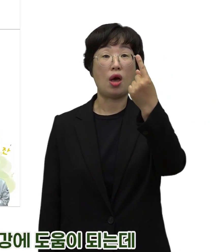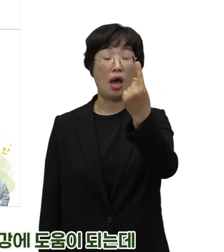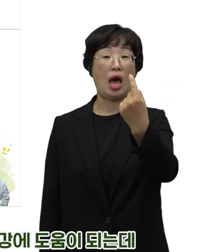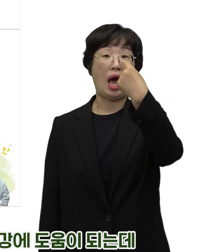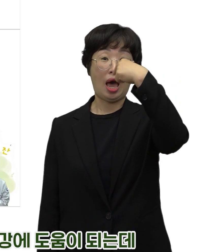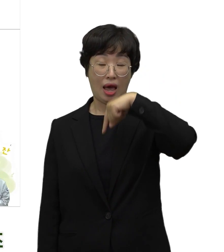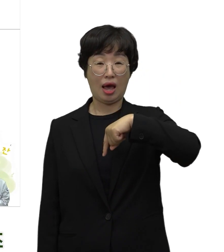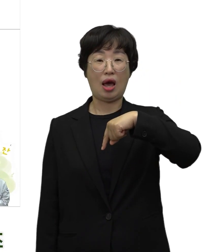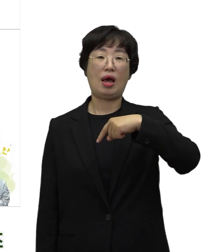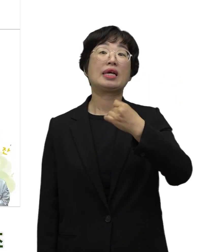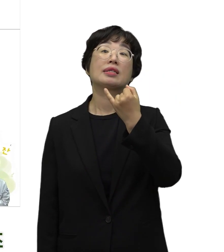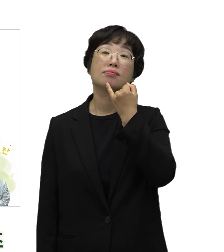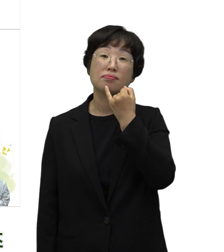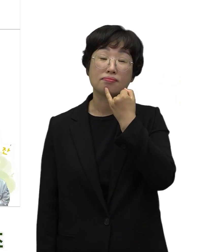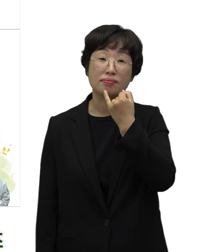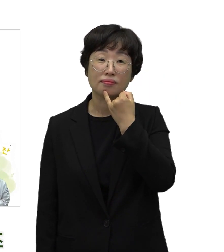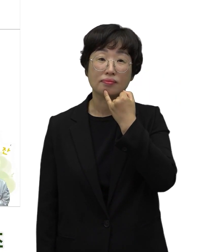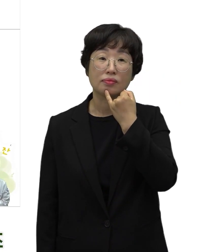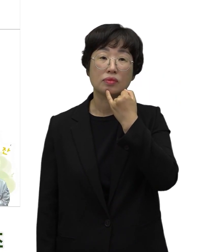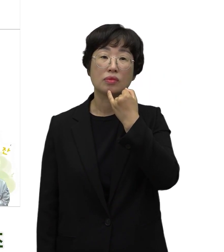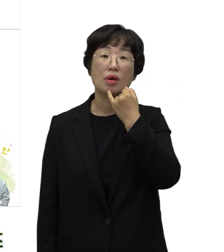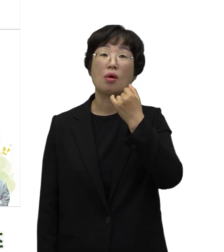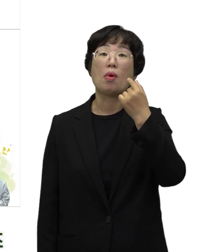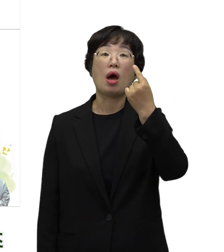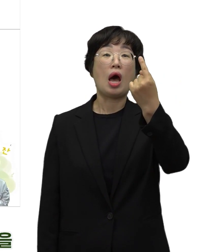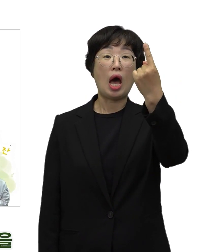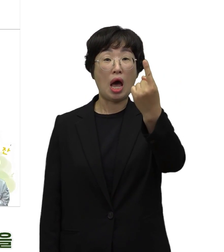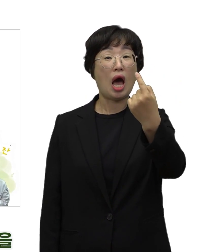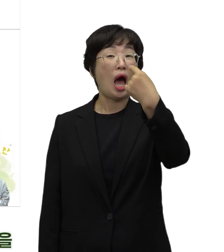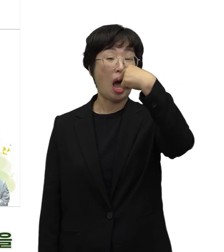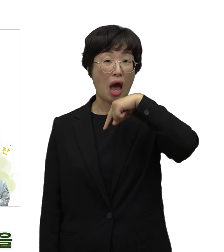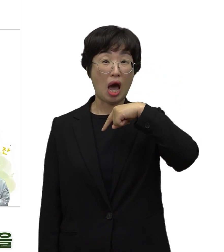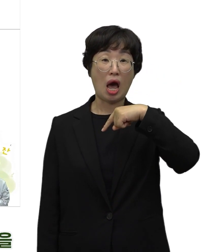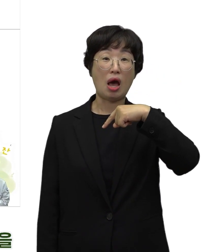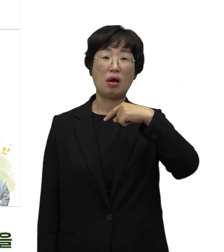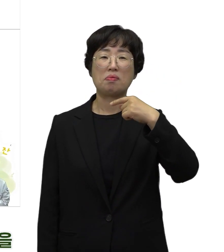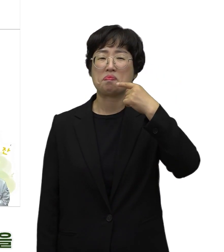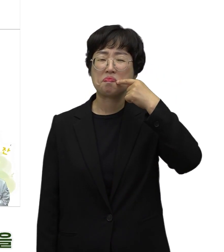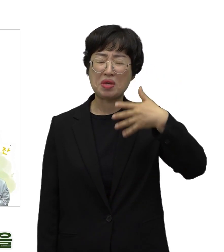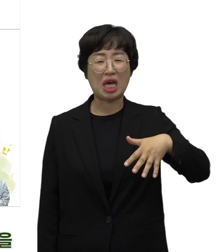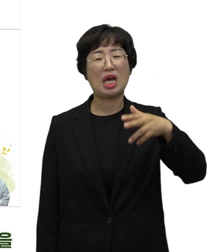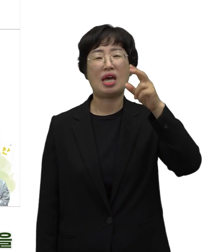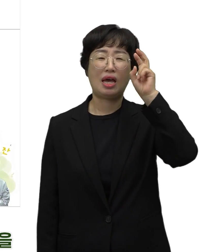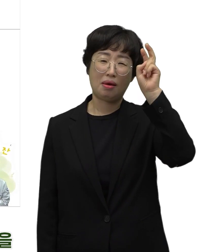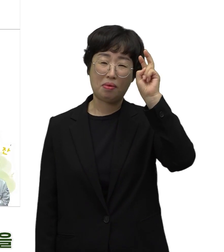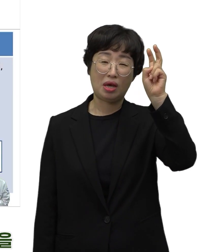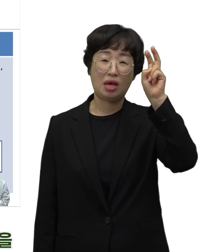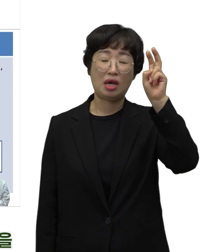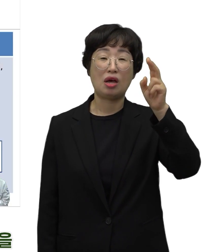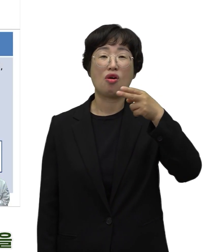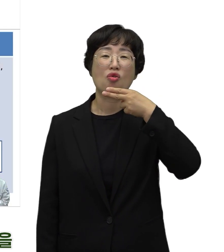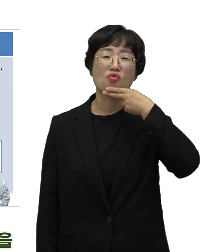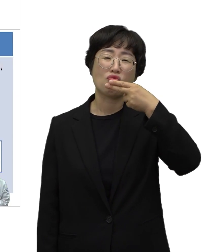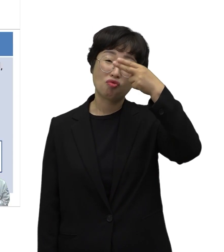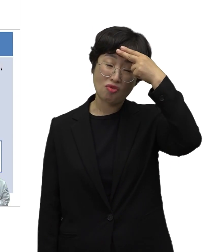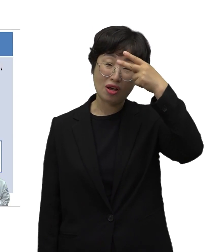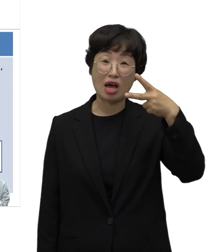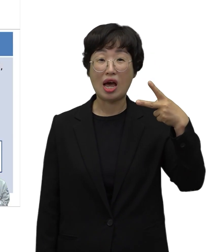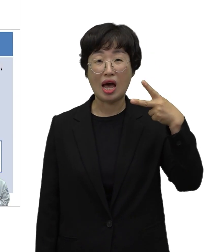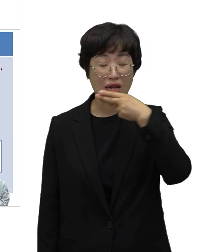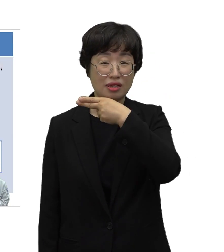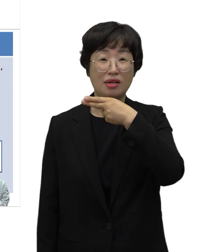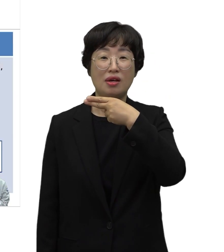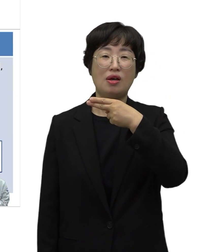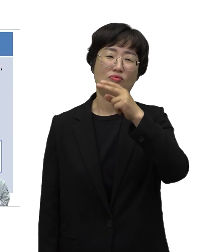도움이 되는데 우리가 한 잔만 먹고 안 먹을 수는 없죠. 그래서 술은 가급적 드시지 않는 것을